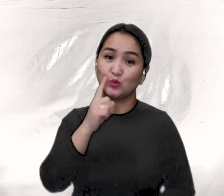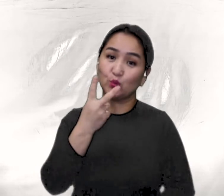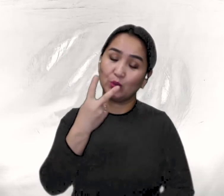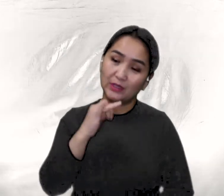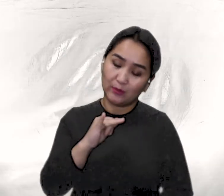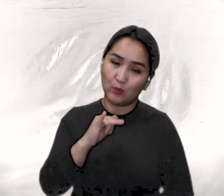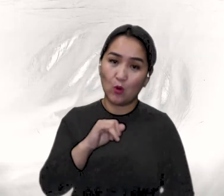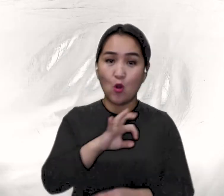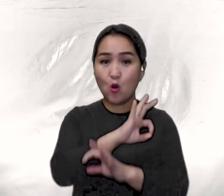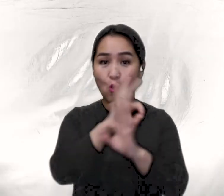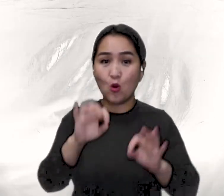юу?